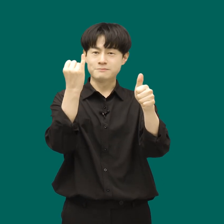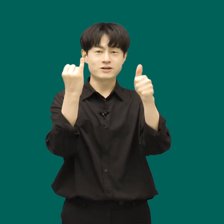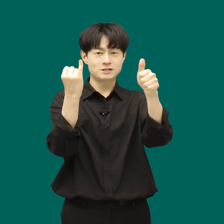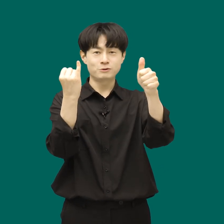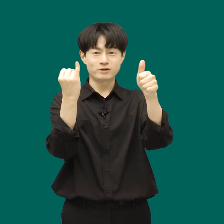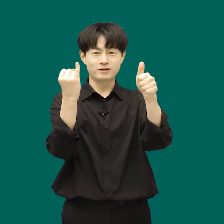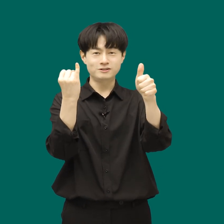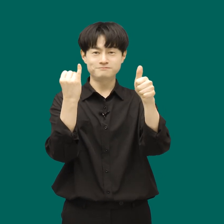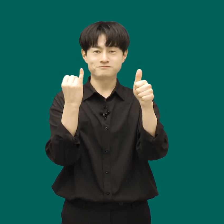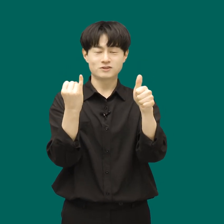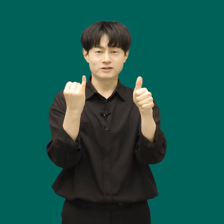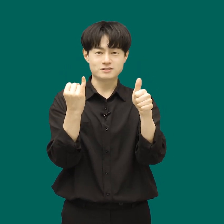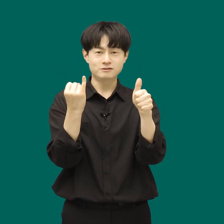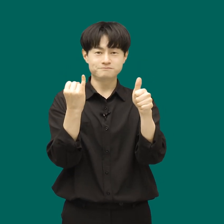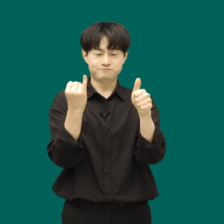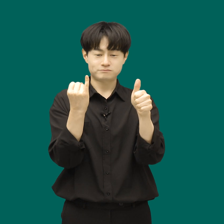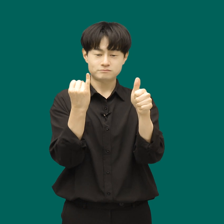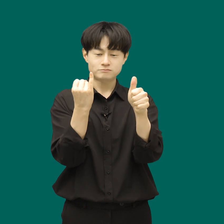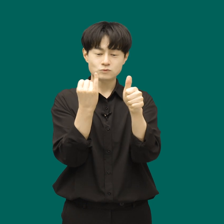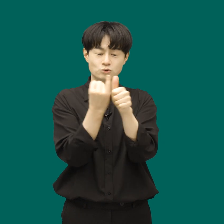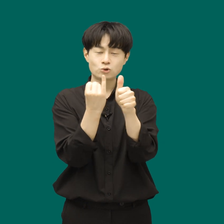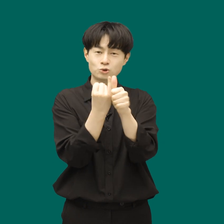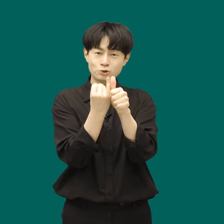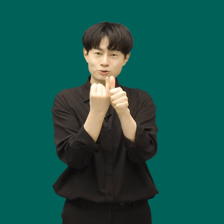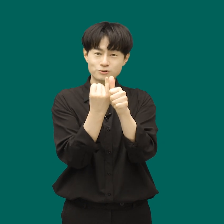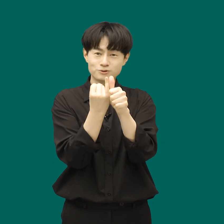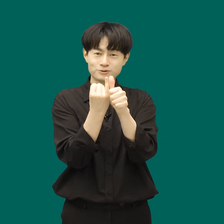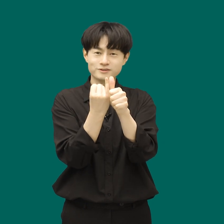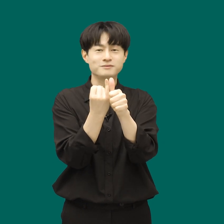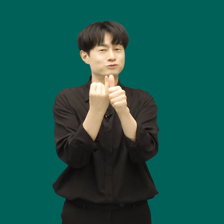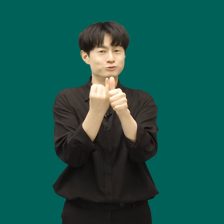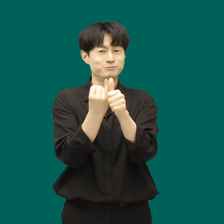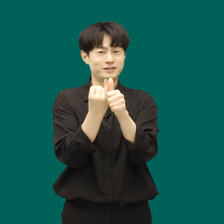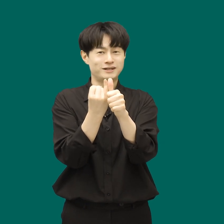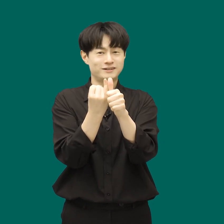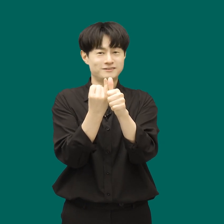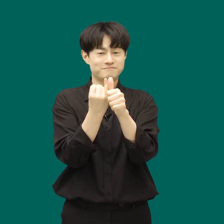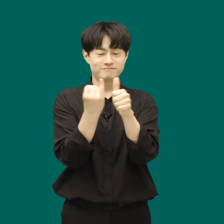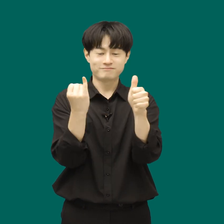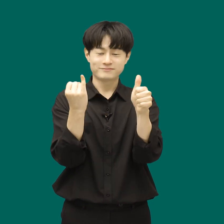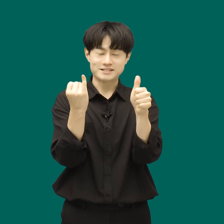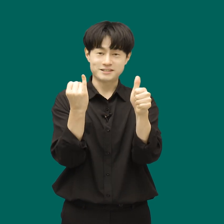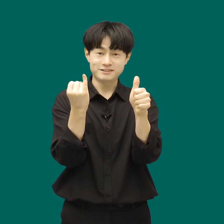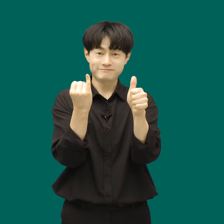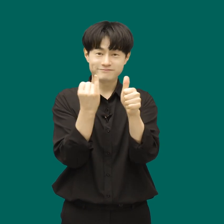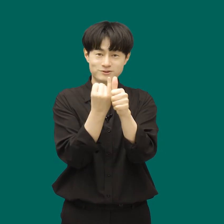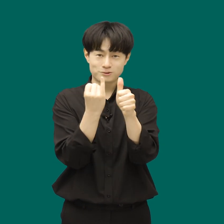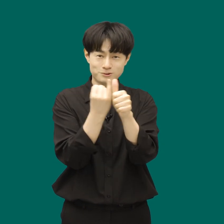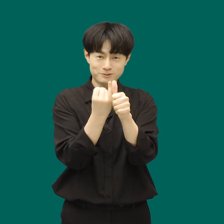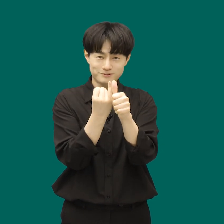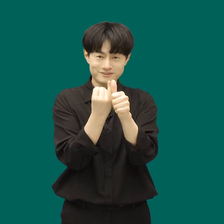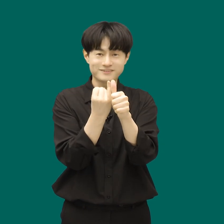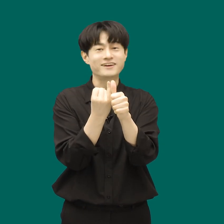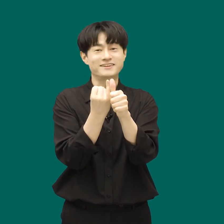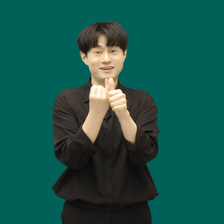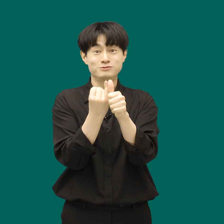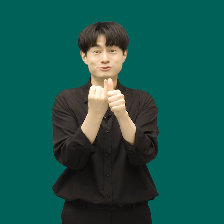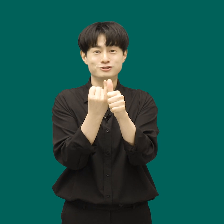여자 펴볼게요. 여기서 톡톡 부부입니다. 다시 톡톡. 네, 이게